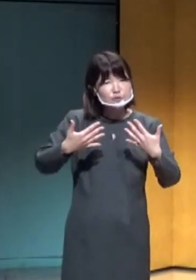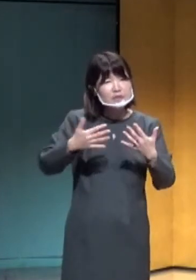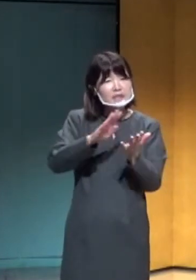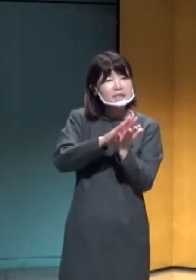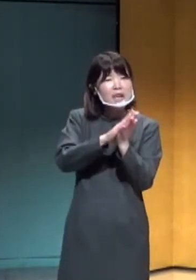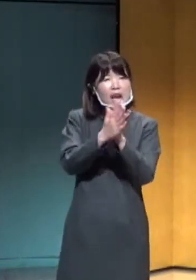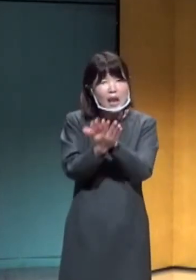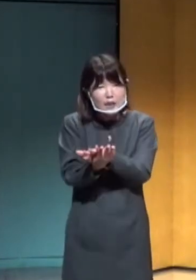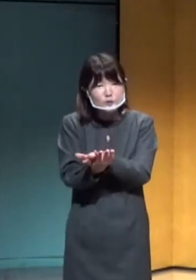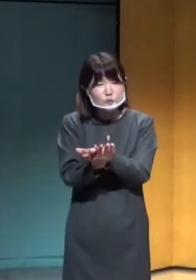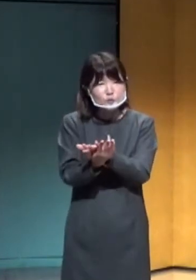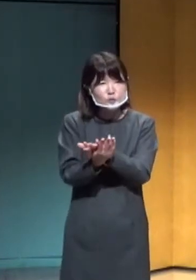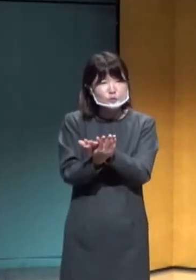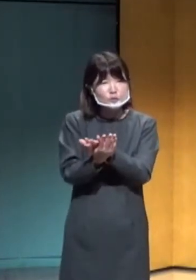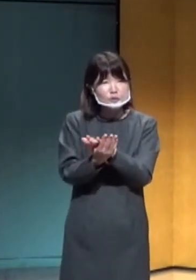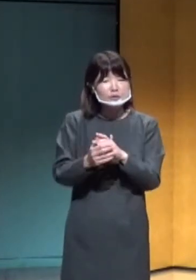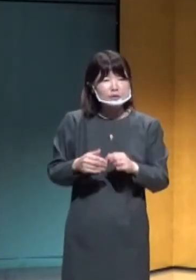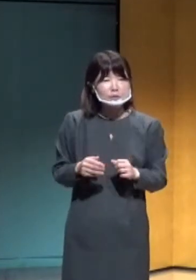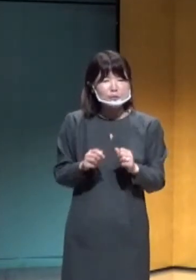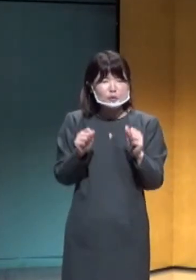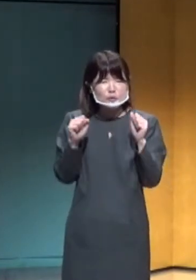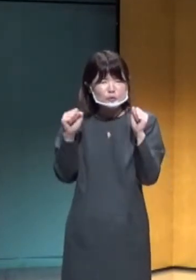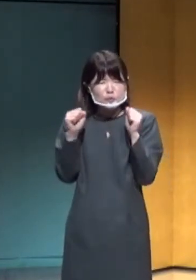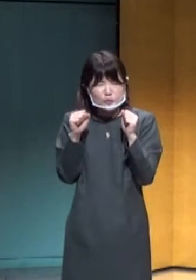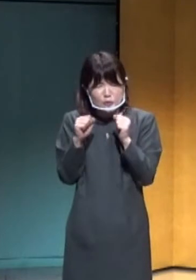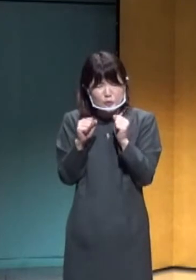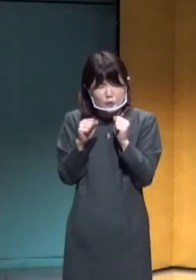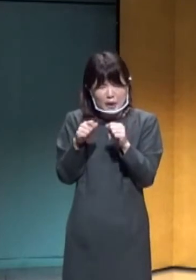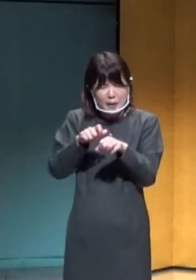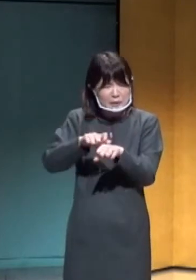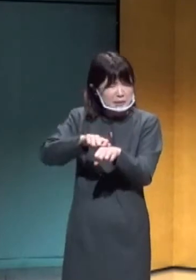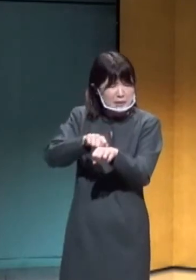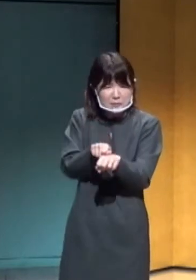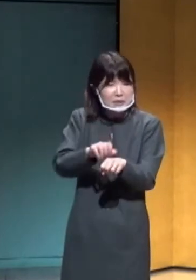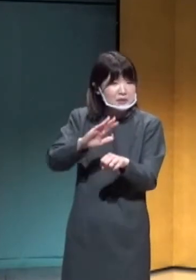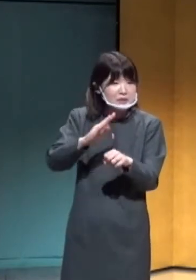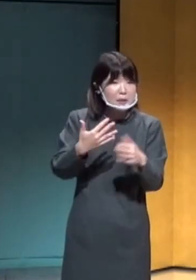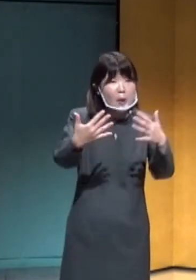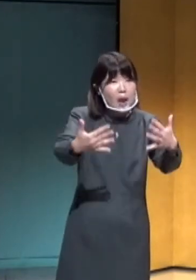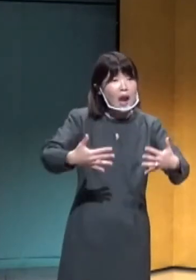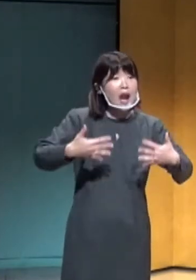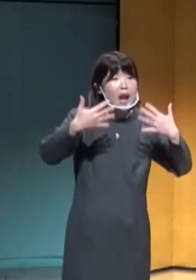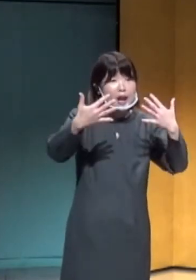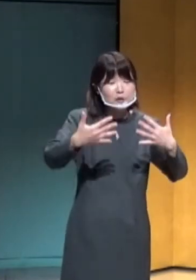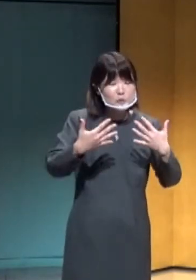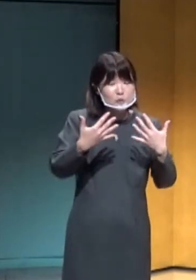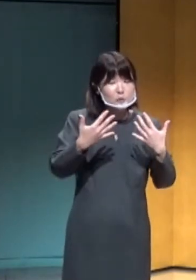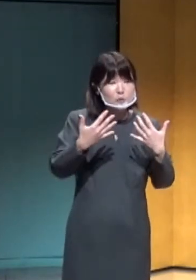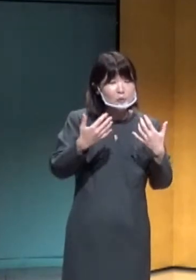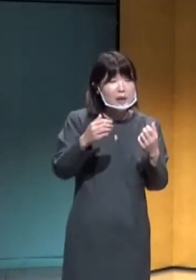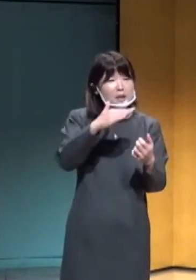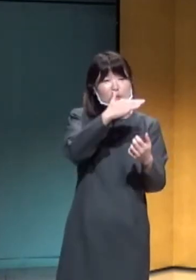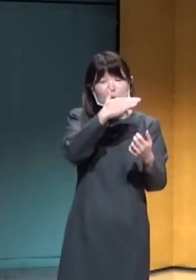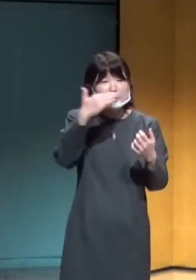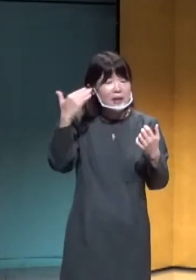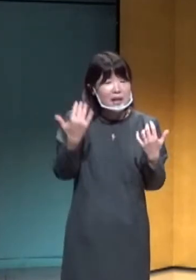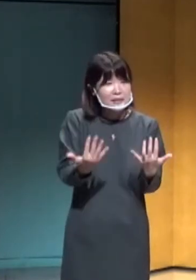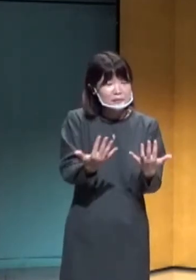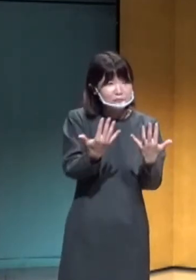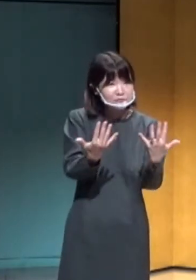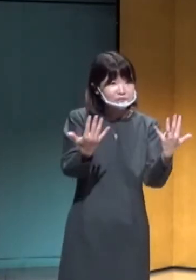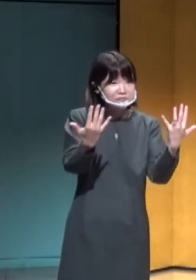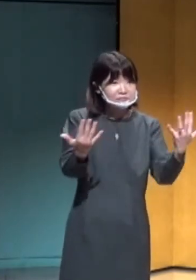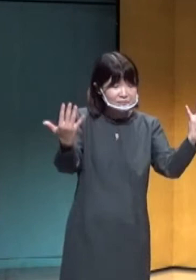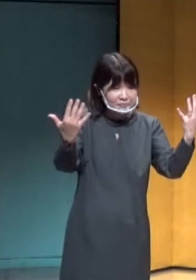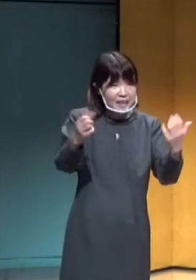あります。冬が厳しいほど春の芽吹きは生命力であふれ華々しく生まれる